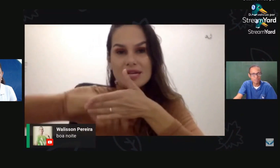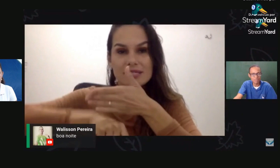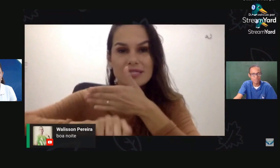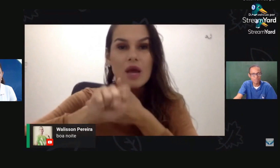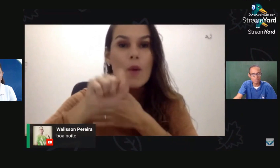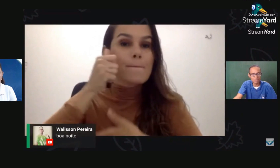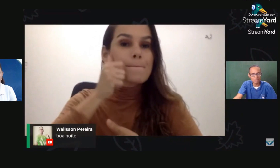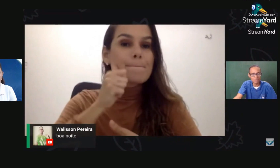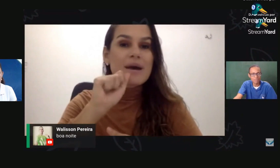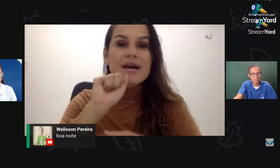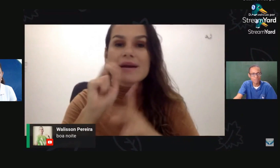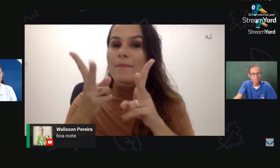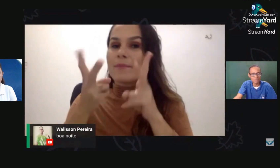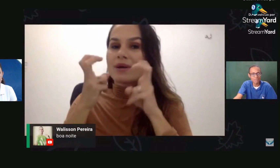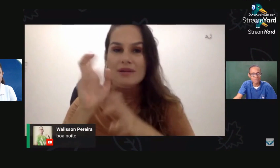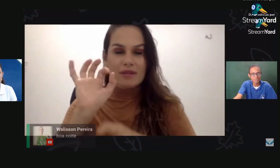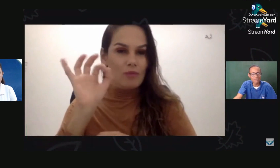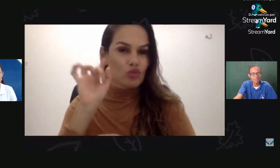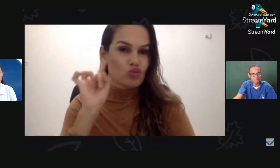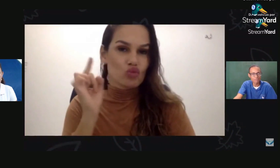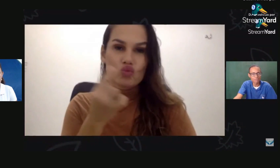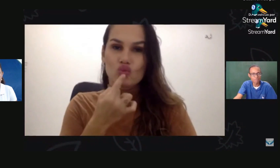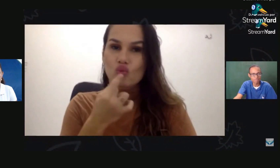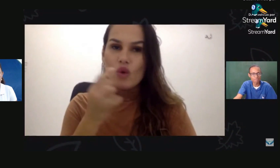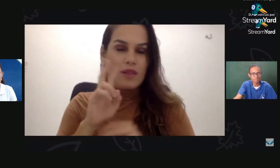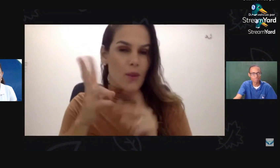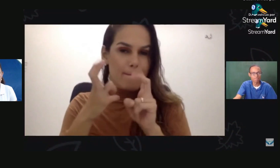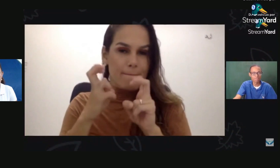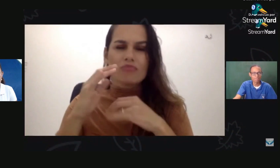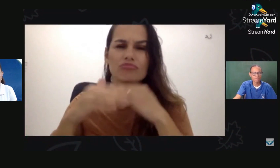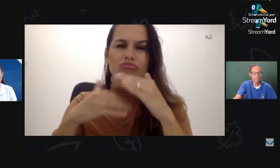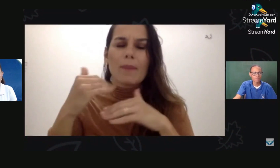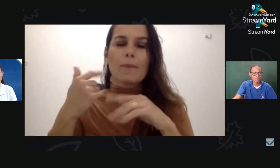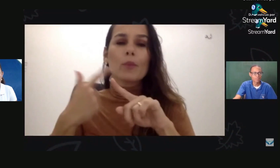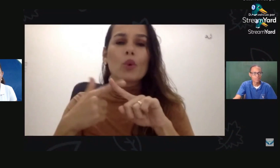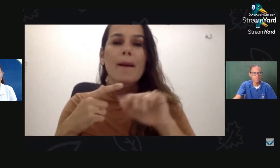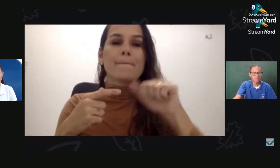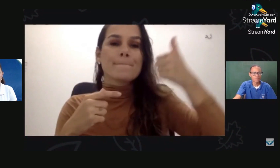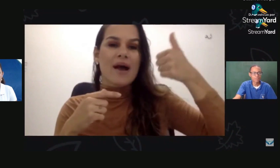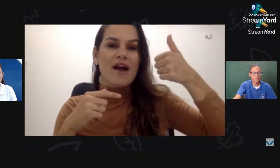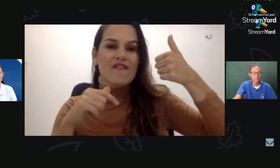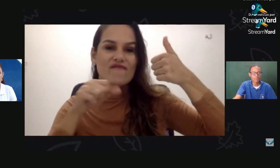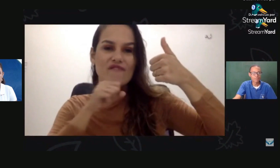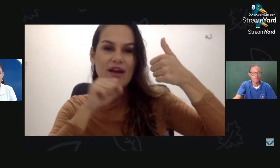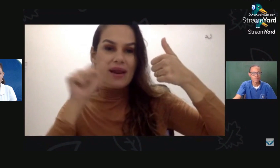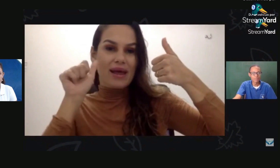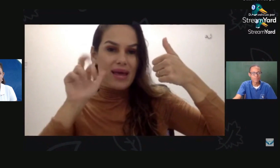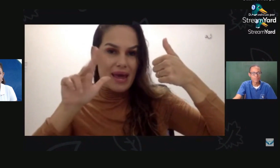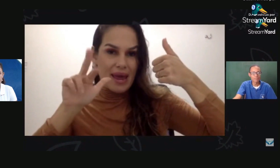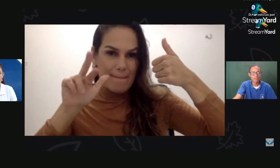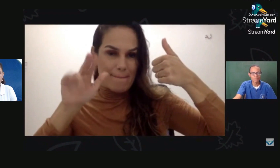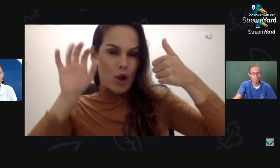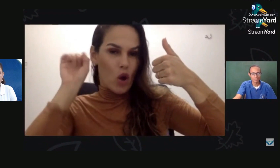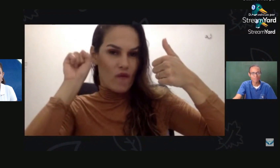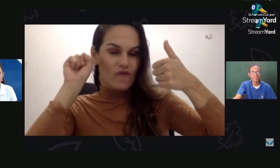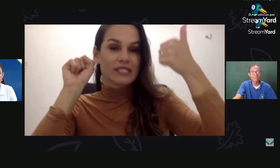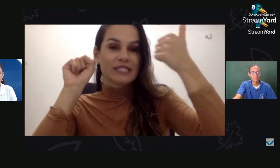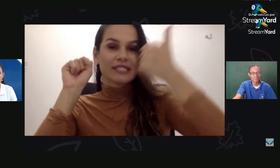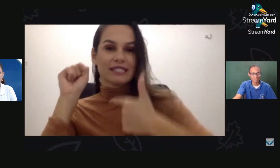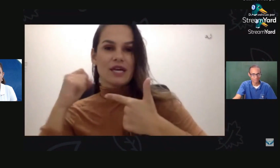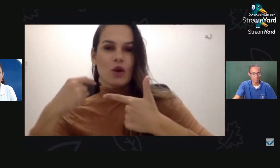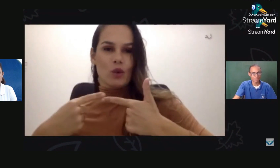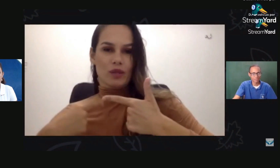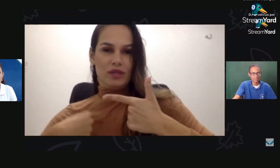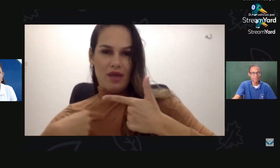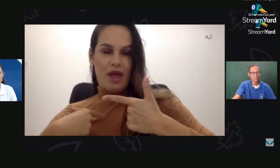eu entrei na escola e a minha mãe, então, não tinha percebido que eu era surda quando eu era pequena.